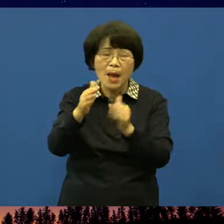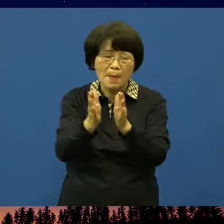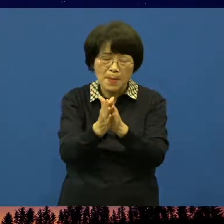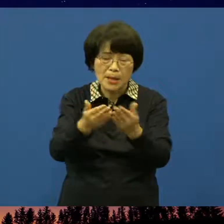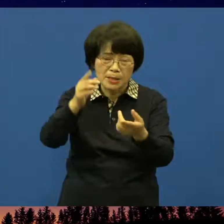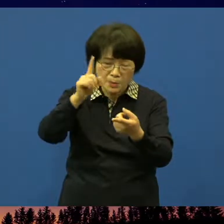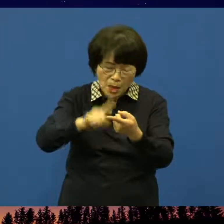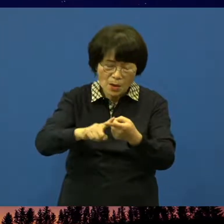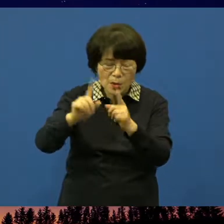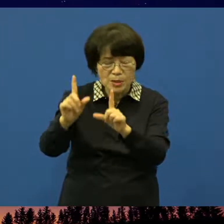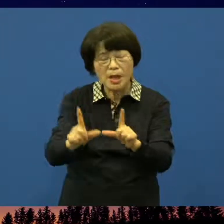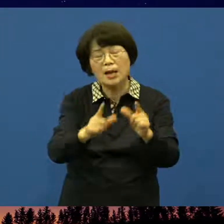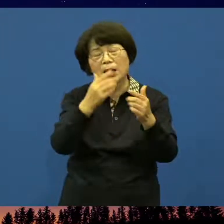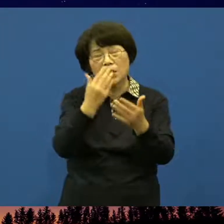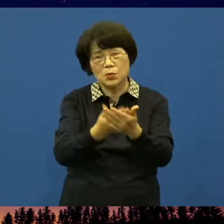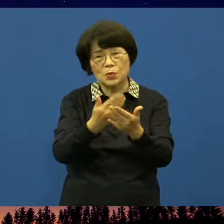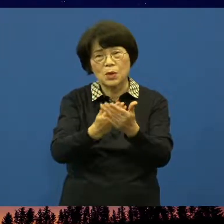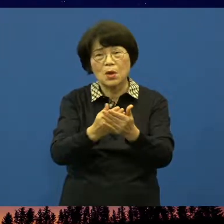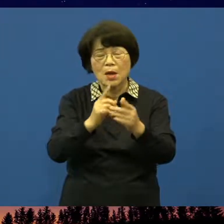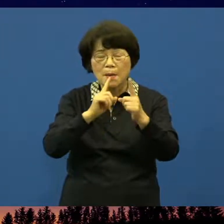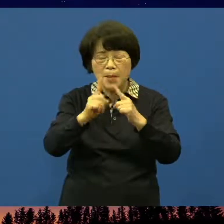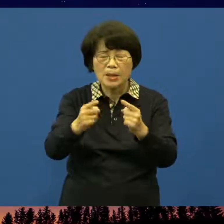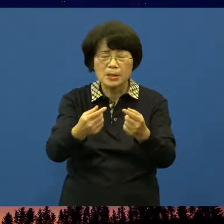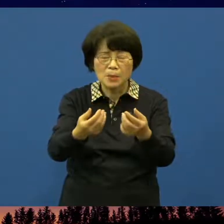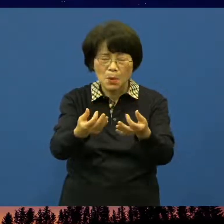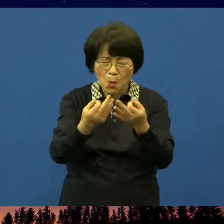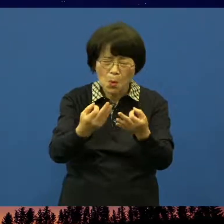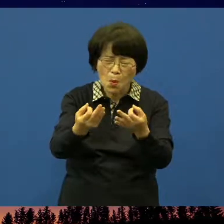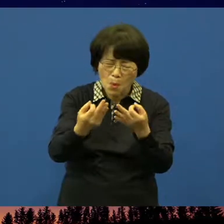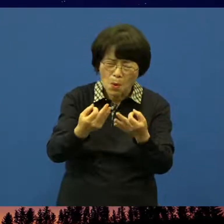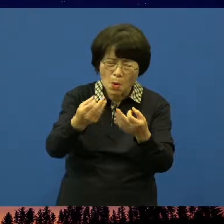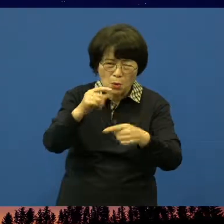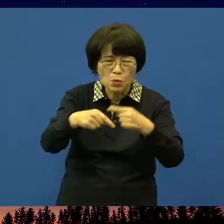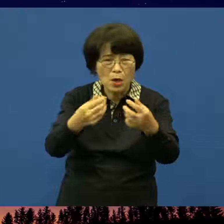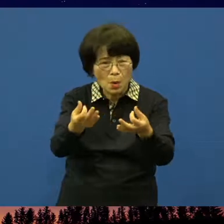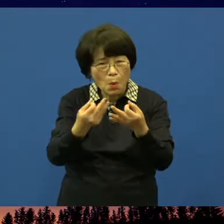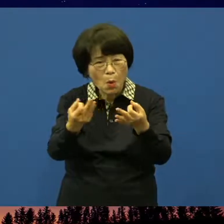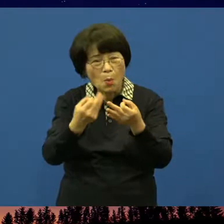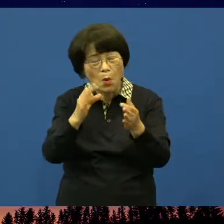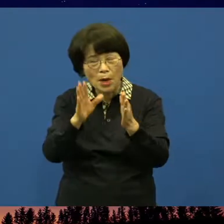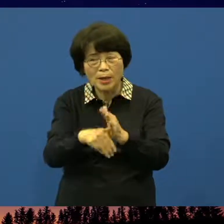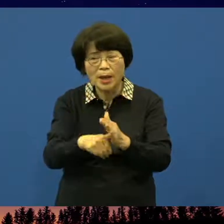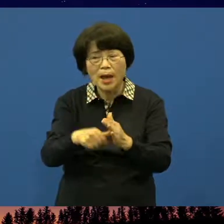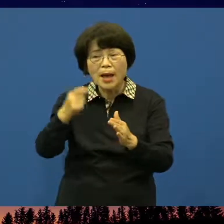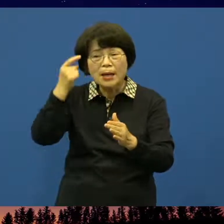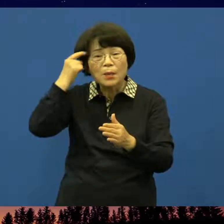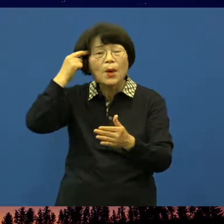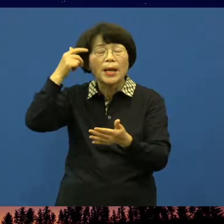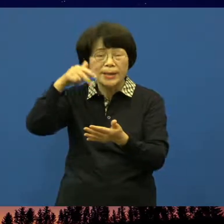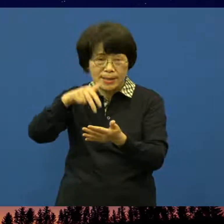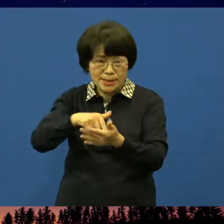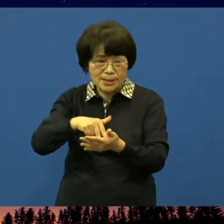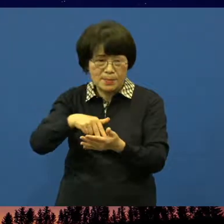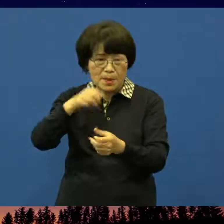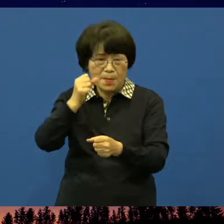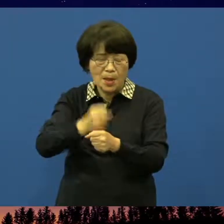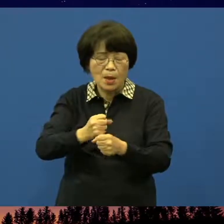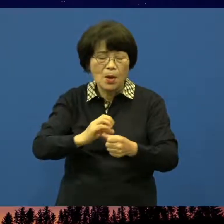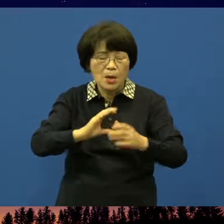살게 해주십시오. 이 말씀을 듣다 보니까 그것이 관점이 만들어지고